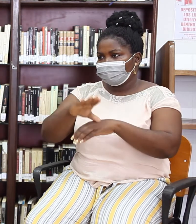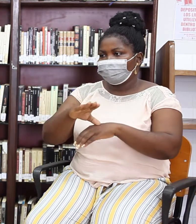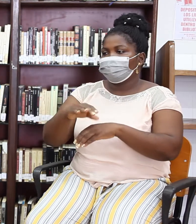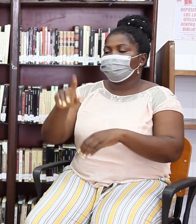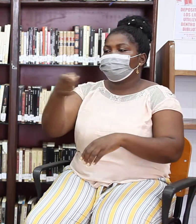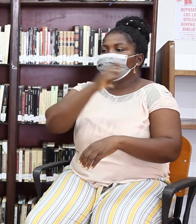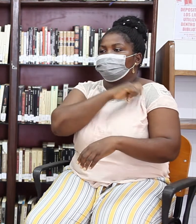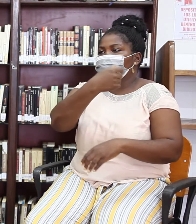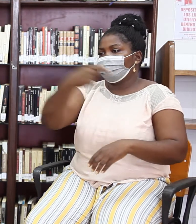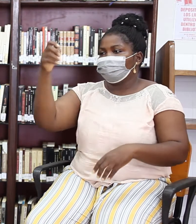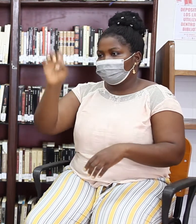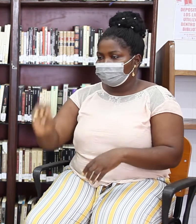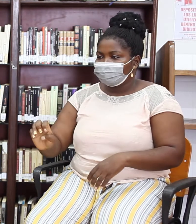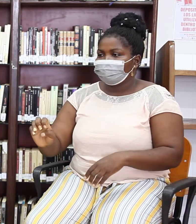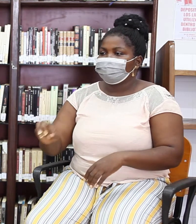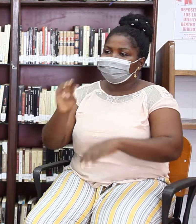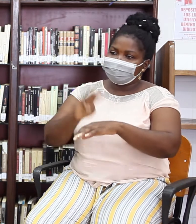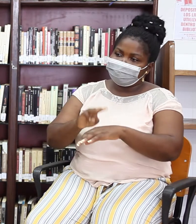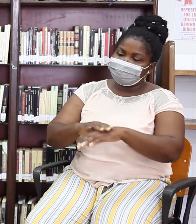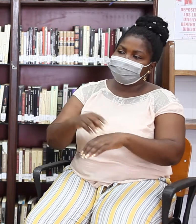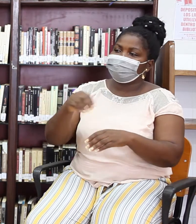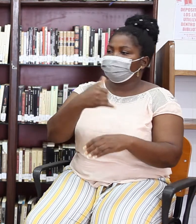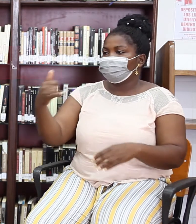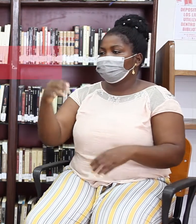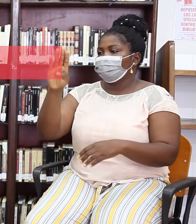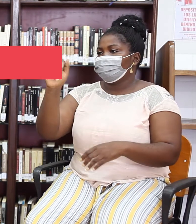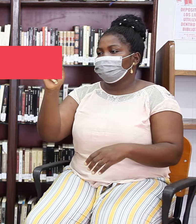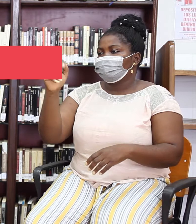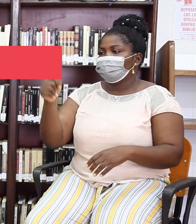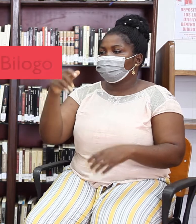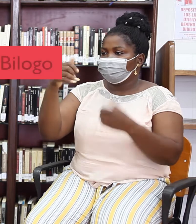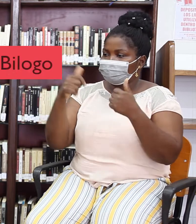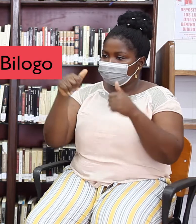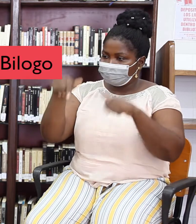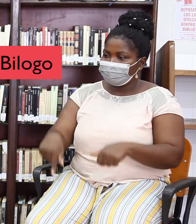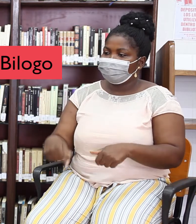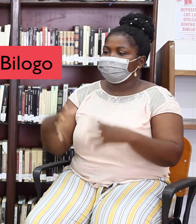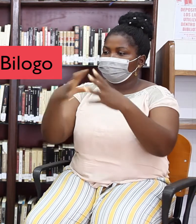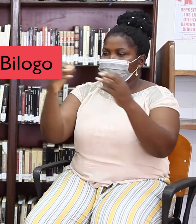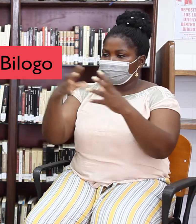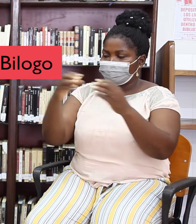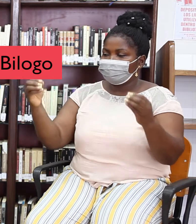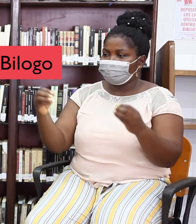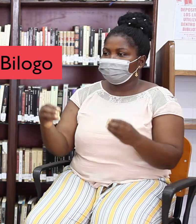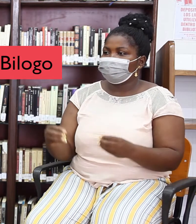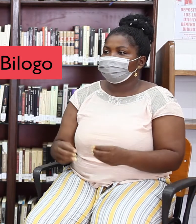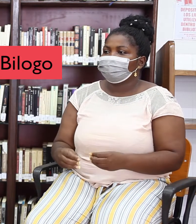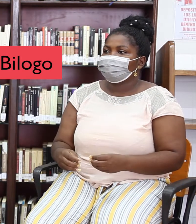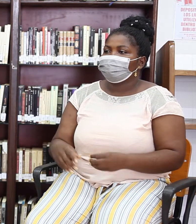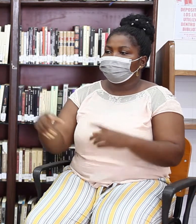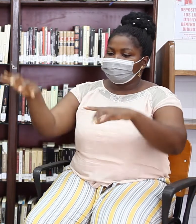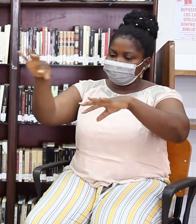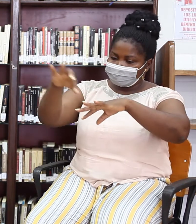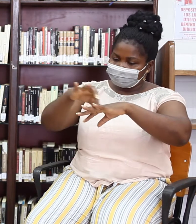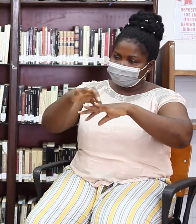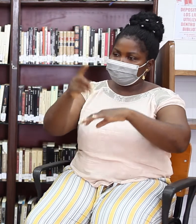culturales de España en Guinea Ecuatorial, Malabo Bata. Pues hoy os voy a traer el cuento El anillo